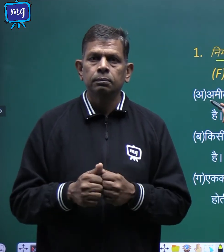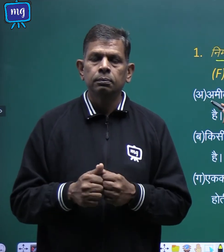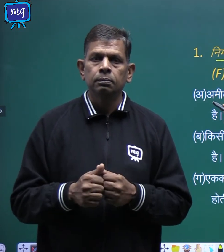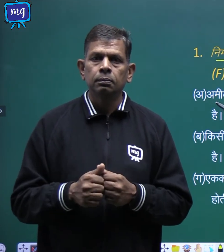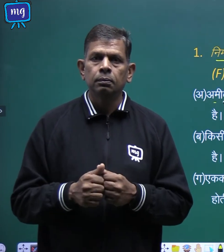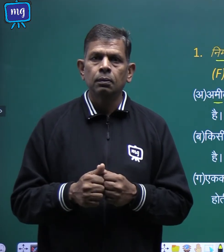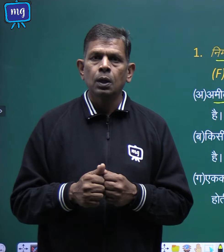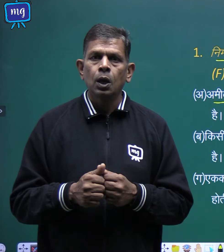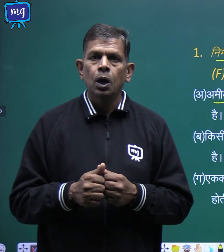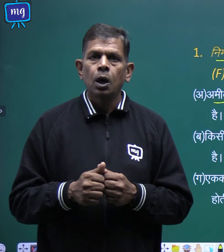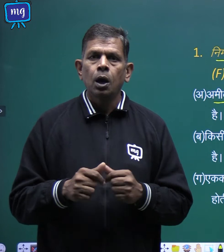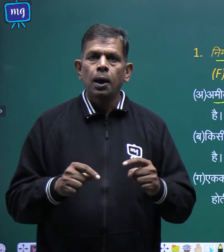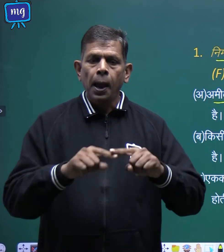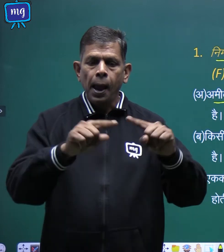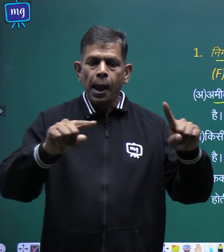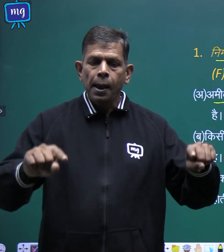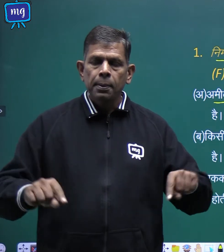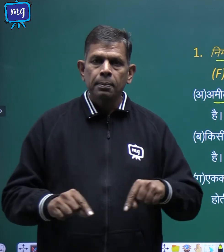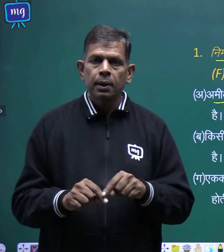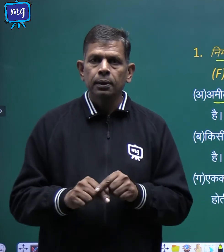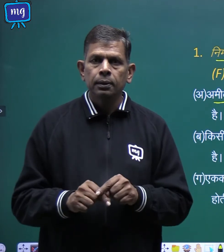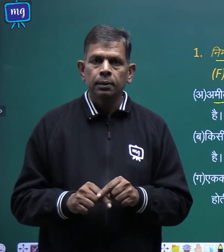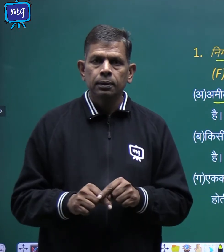अमीबा की आकृति